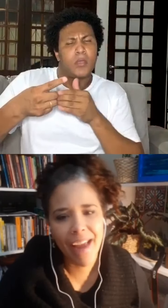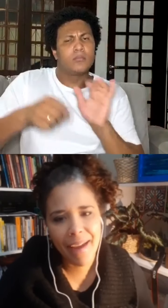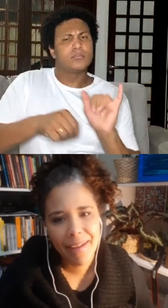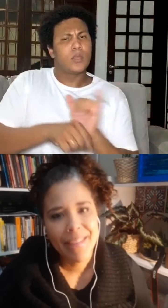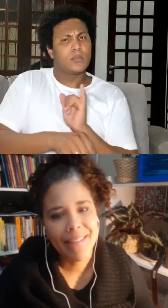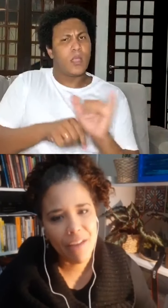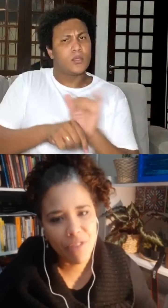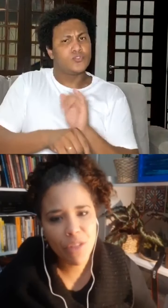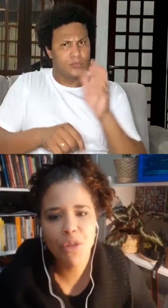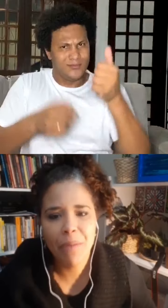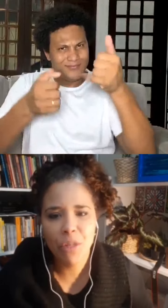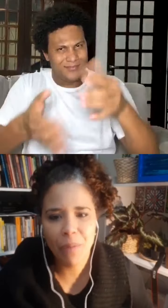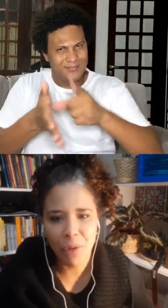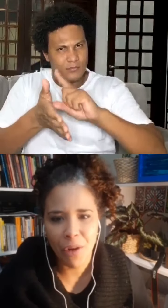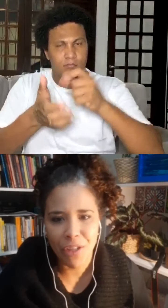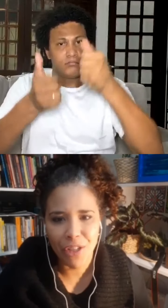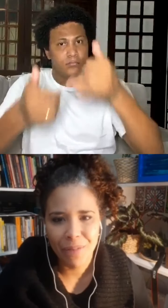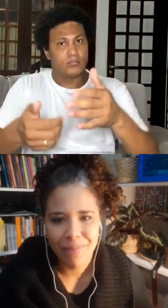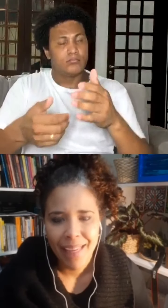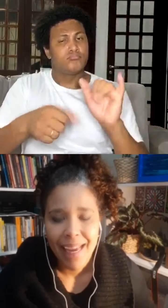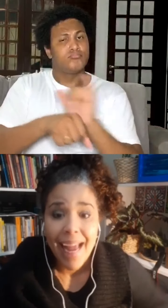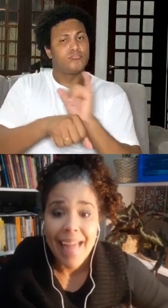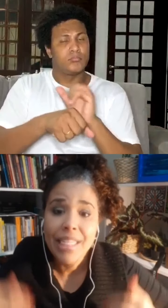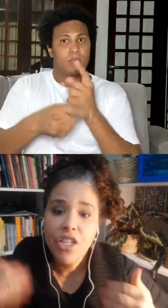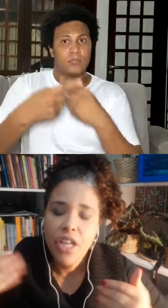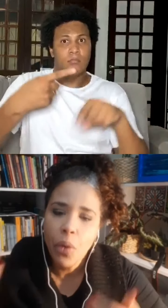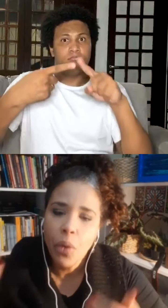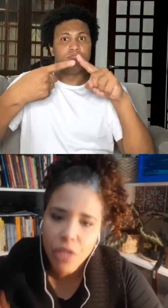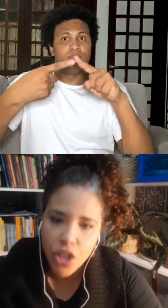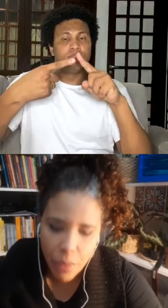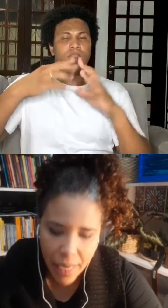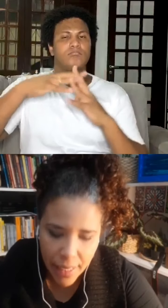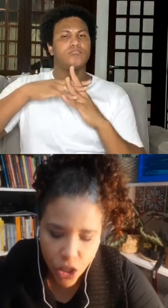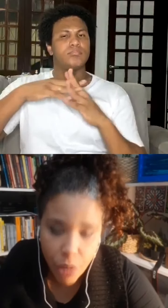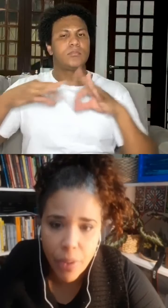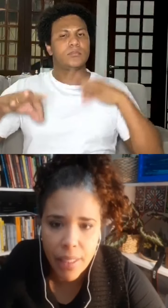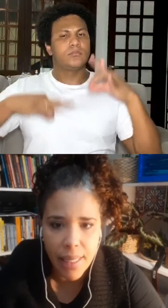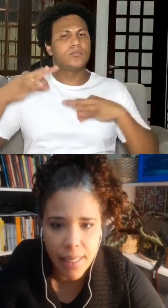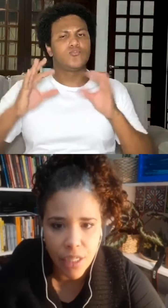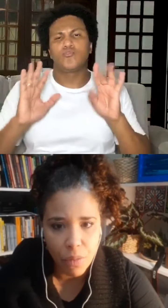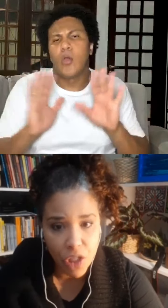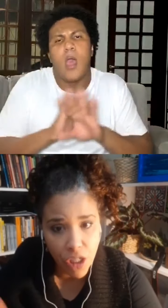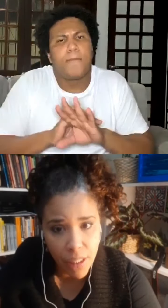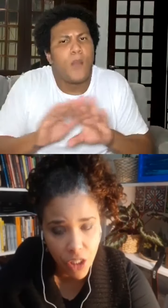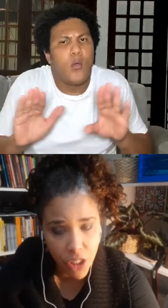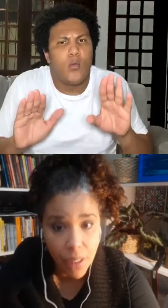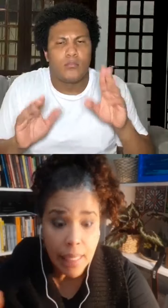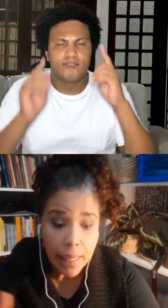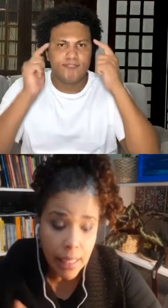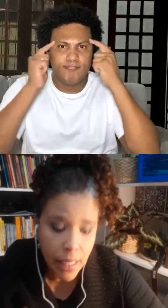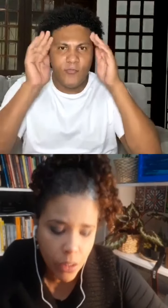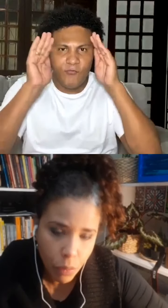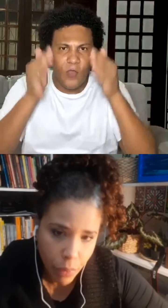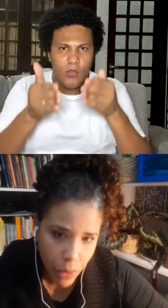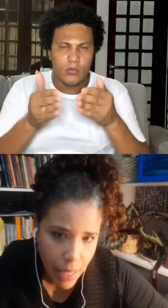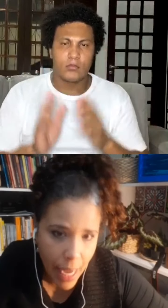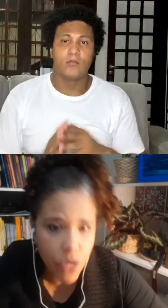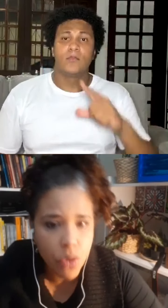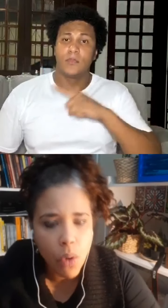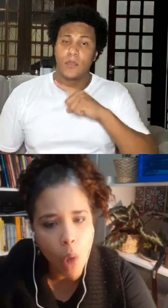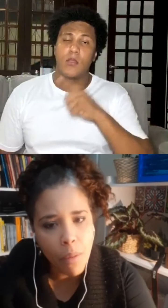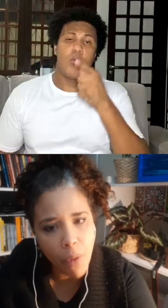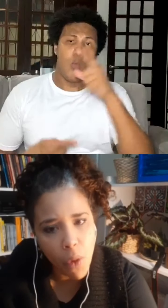é serviço demais para nós. Existem outras doenças que podem ser transmitidas tanto por